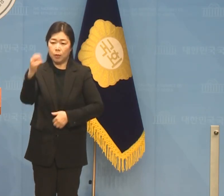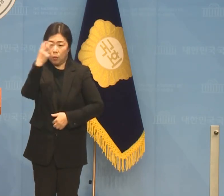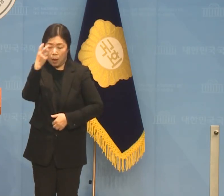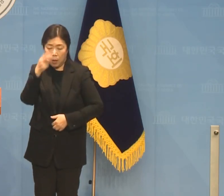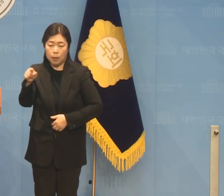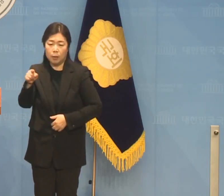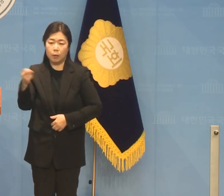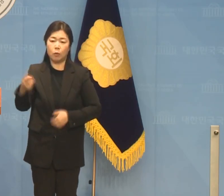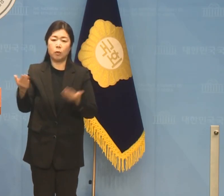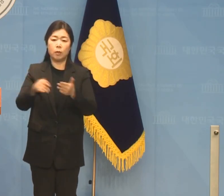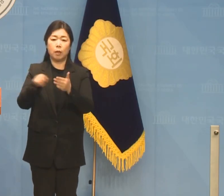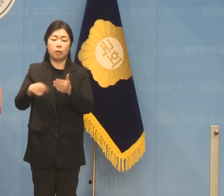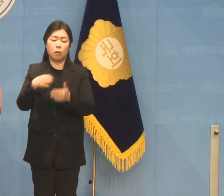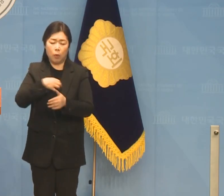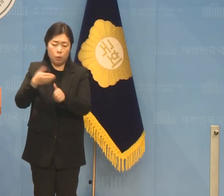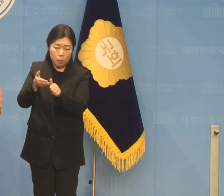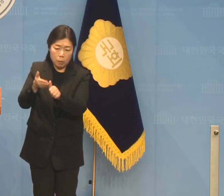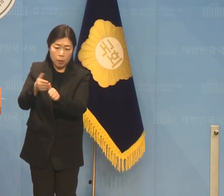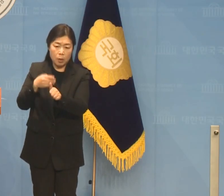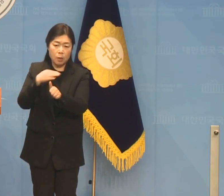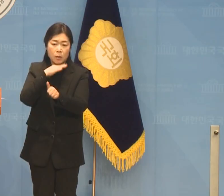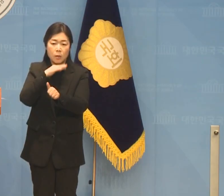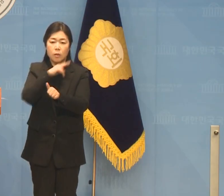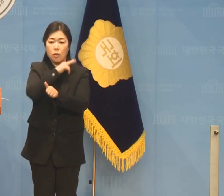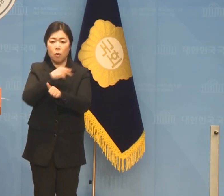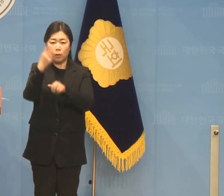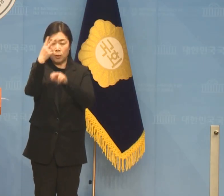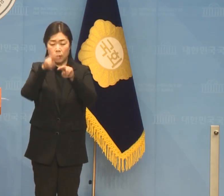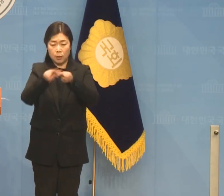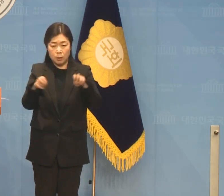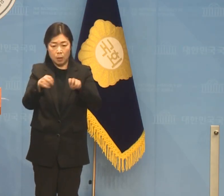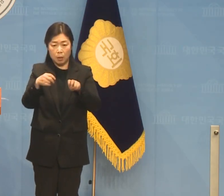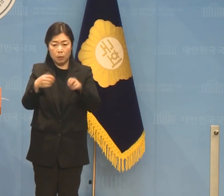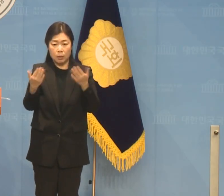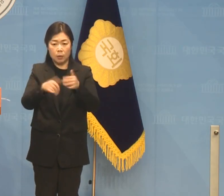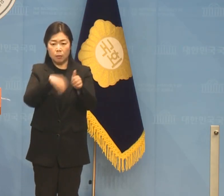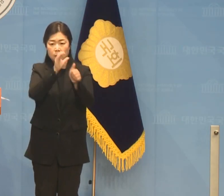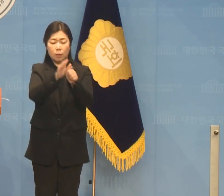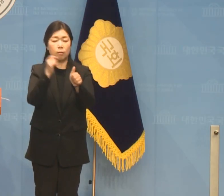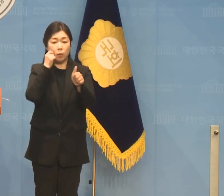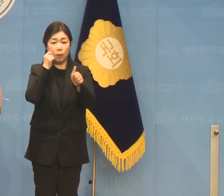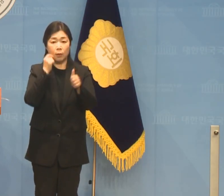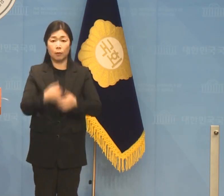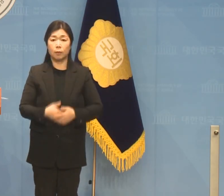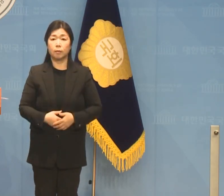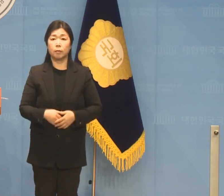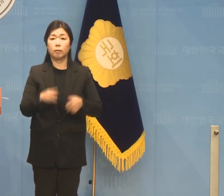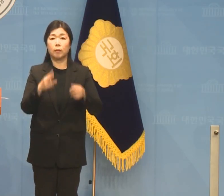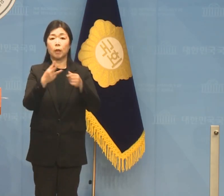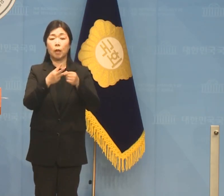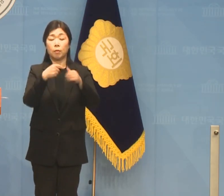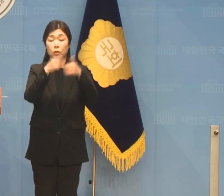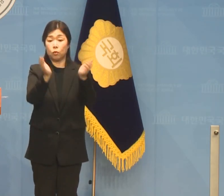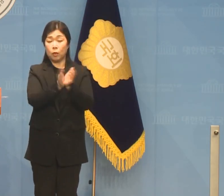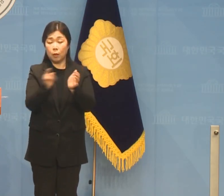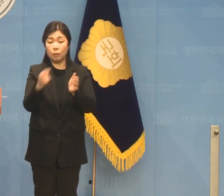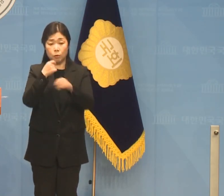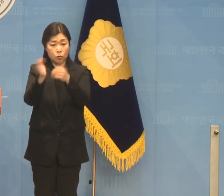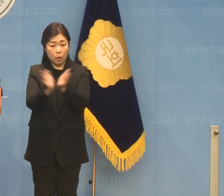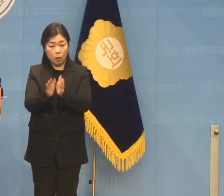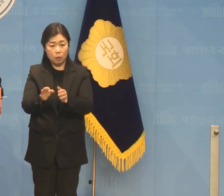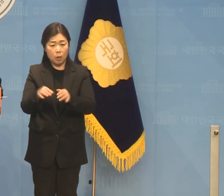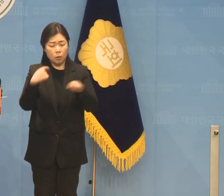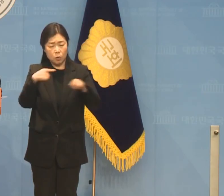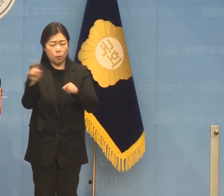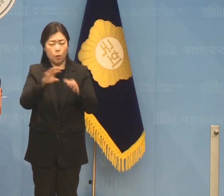내 괴롭힘 의혹 진상 규명을 맡길 수 없습니다. 셋째, 민주당은 정치적 이해관계를